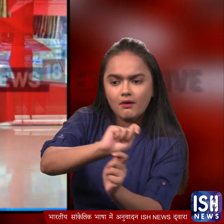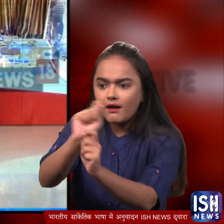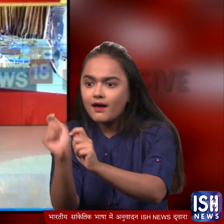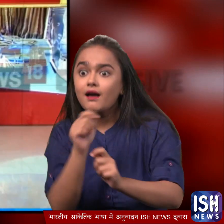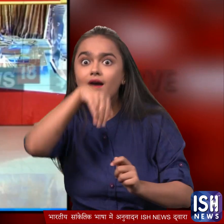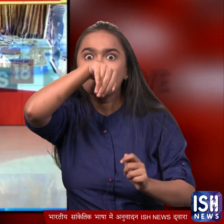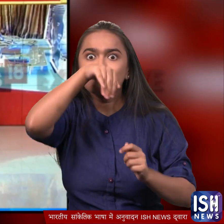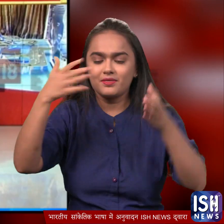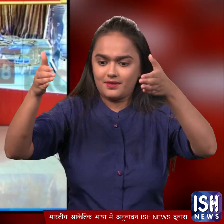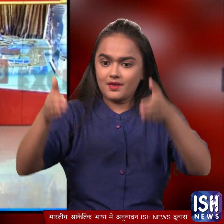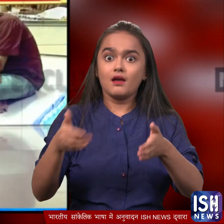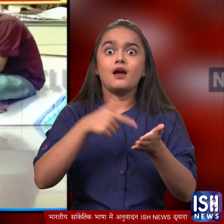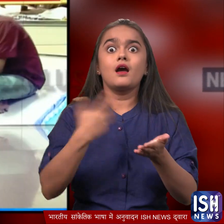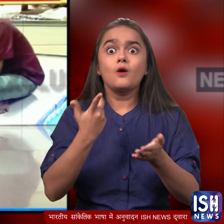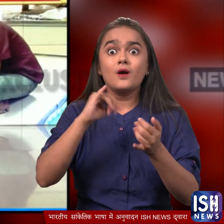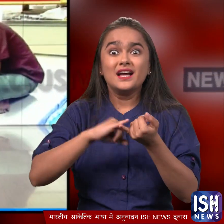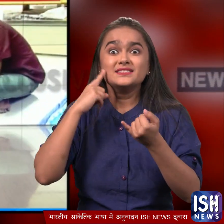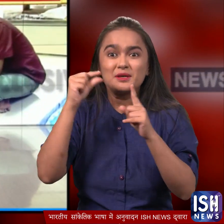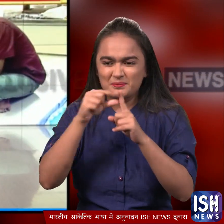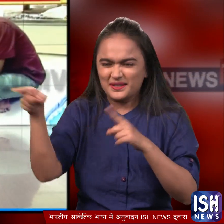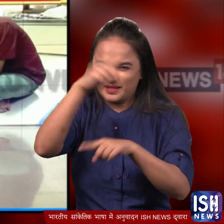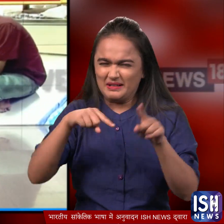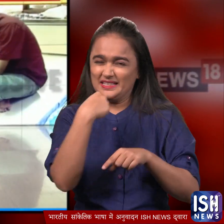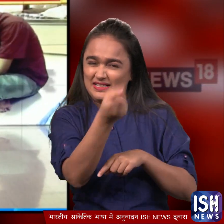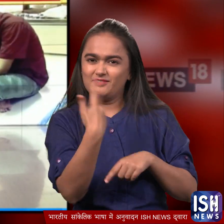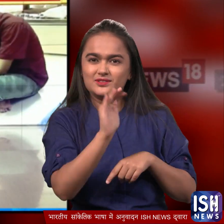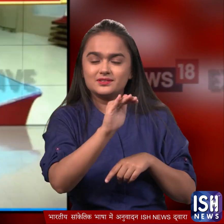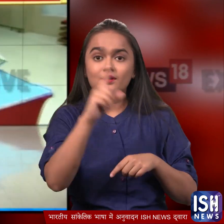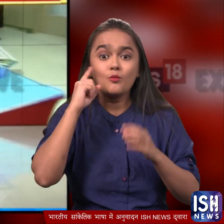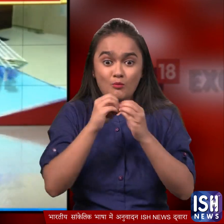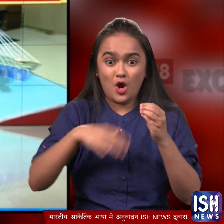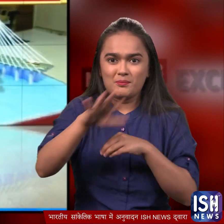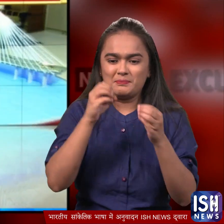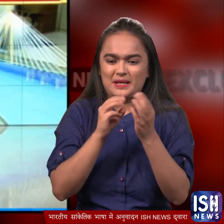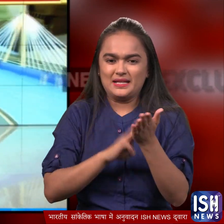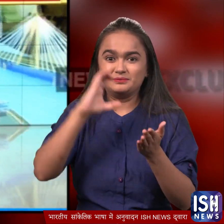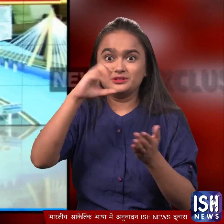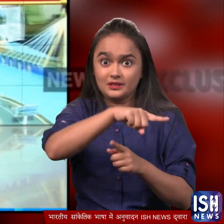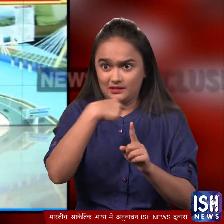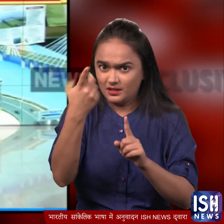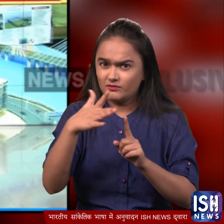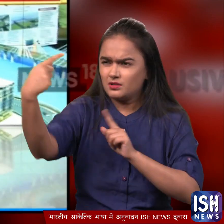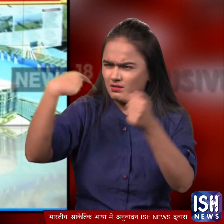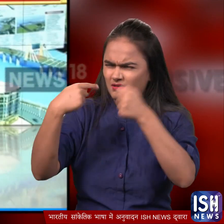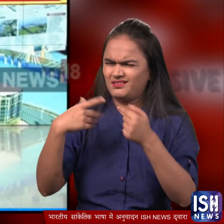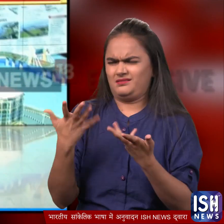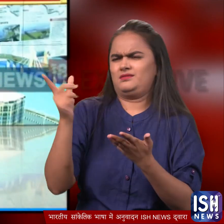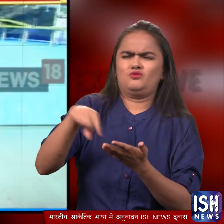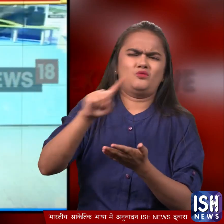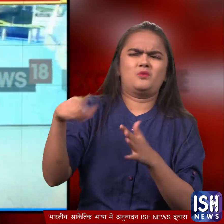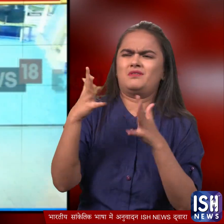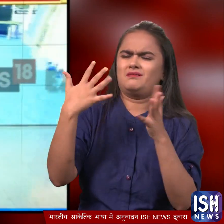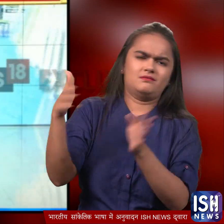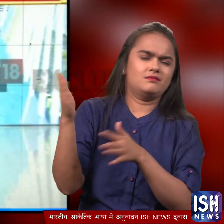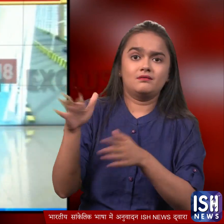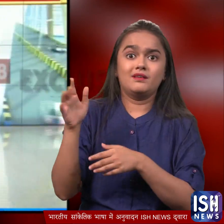प्रोजेक्ट है जिसे बनाने में बीजेपी ने घोटाले का इल्जाम लगाते हुए SIT जांच की मांग की। हालांकि मुंबई के नगर निगम बीएमसी ने